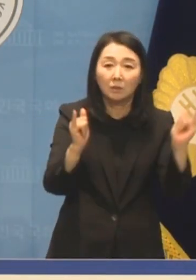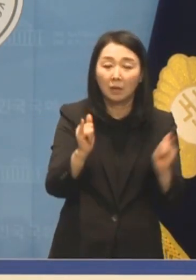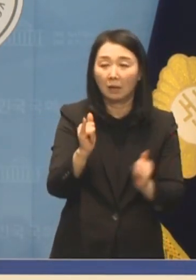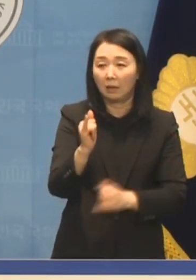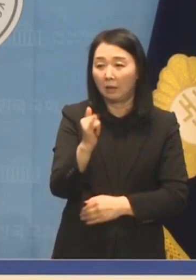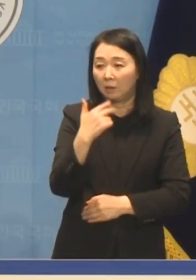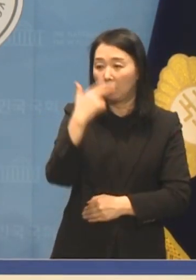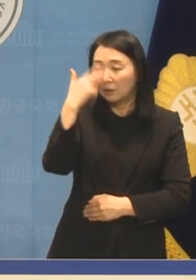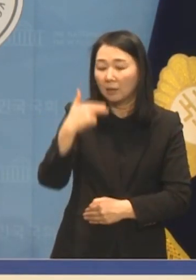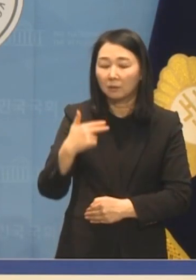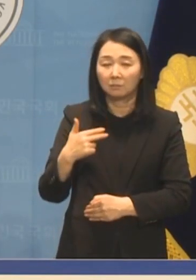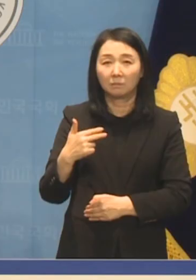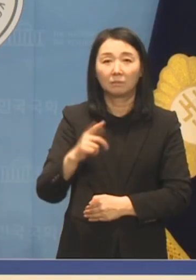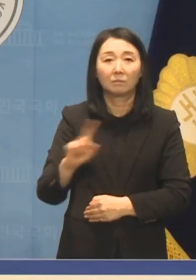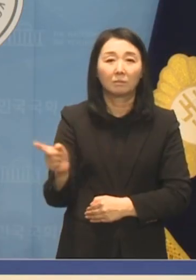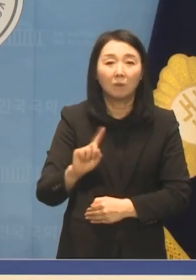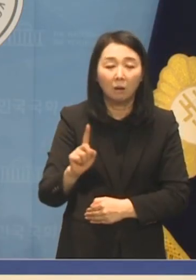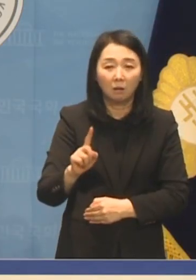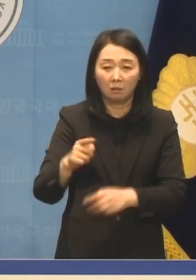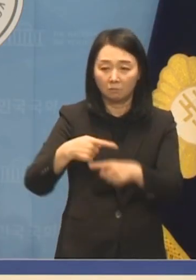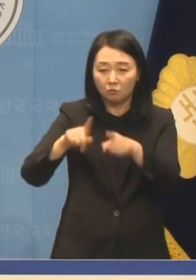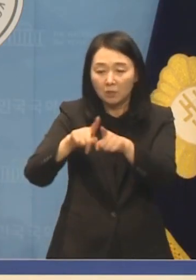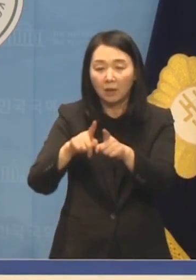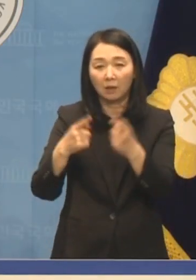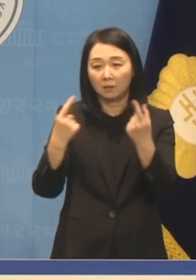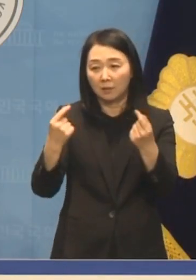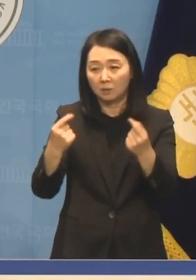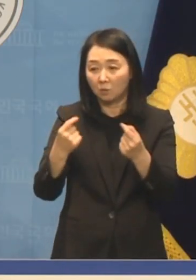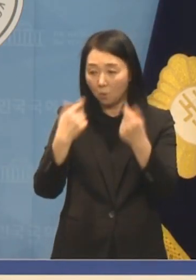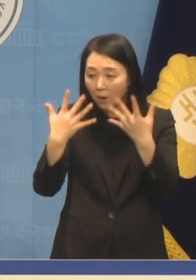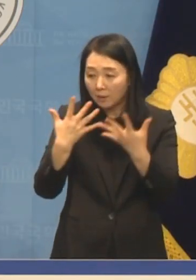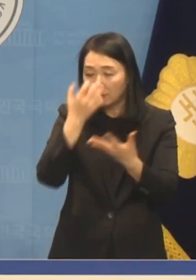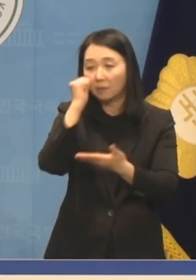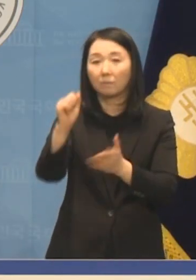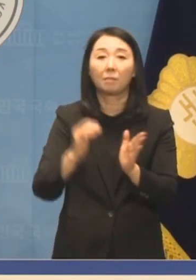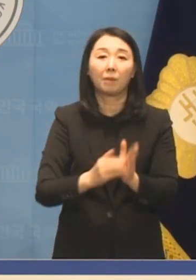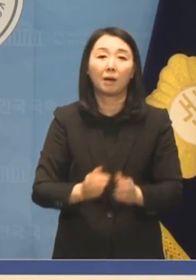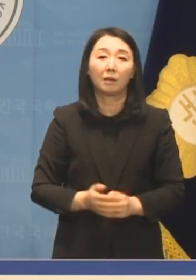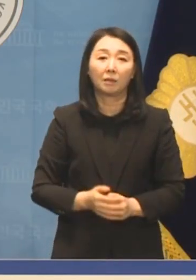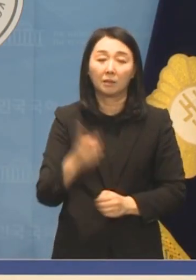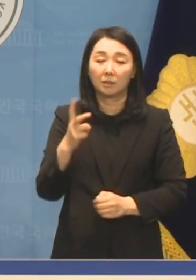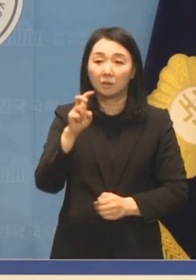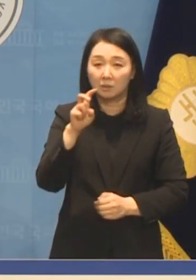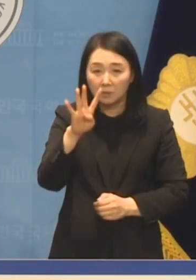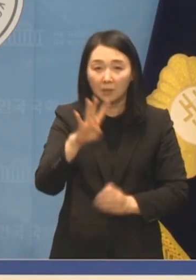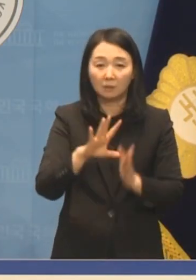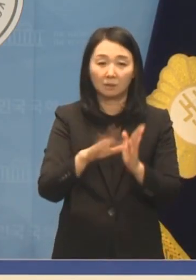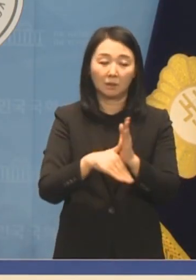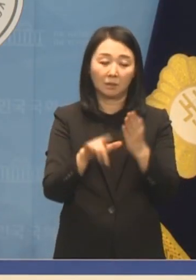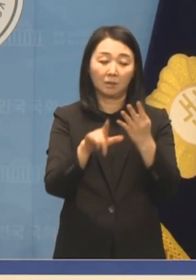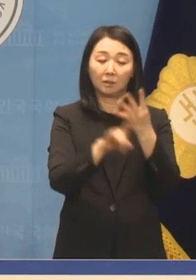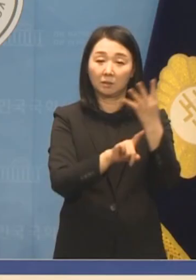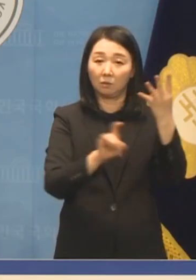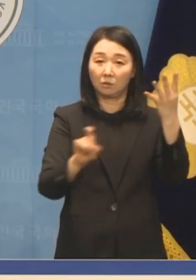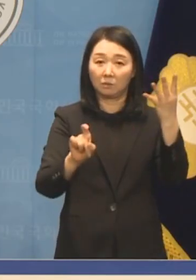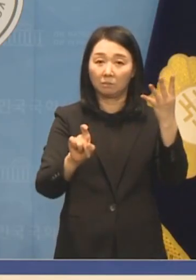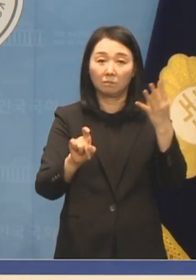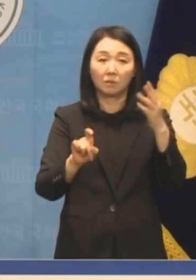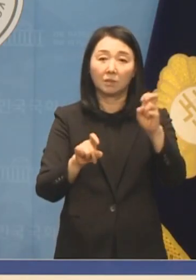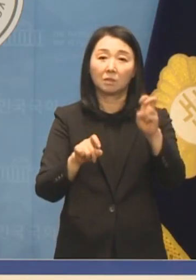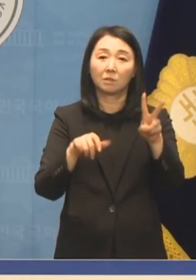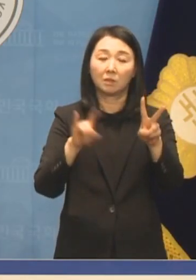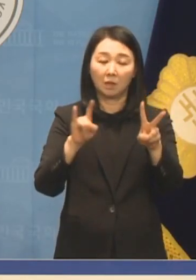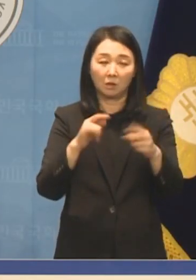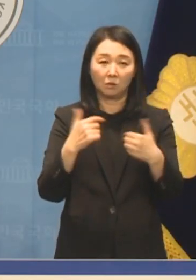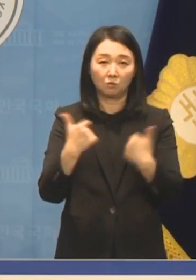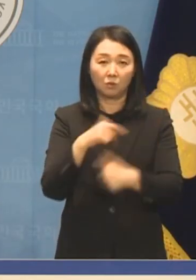장님무사의 국정농단이 사실로 드러났습니다. 지난 2024년 4월 10일 제22대